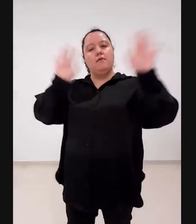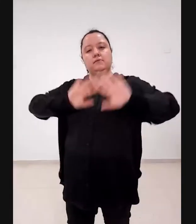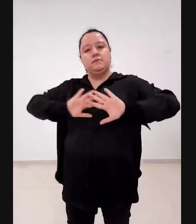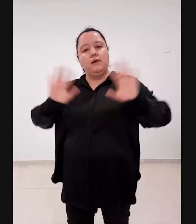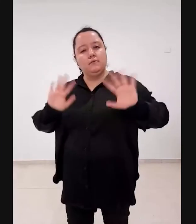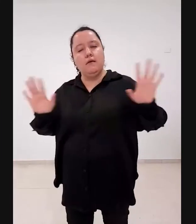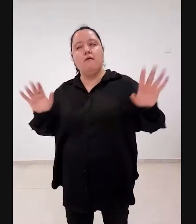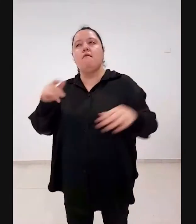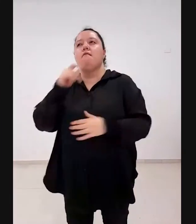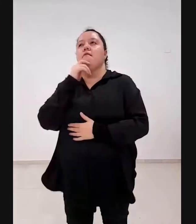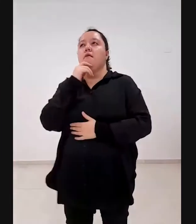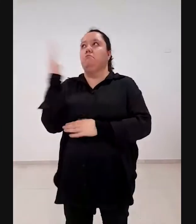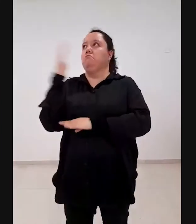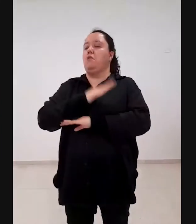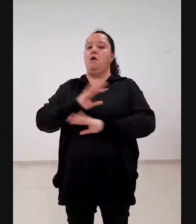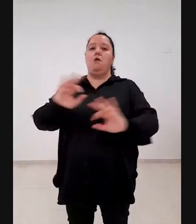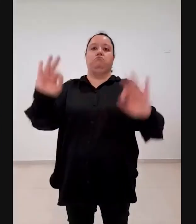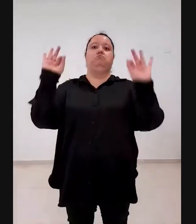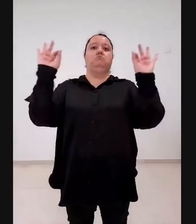por qué